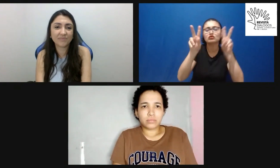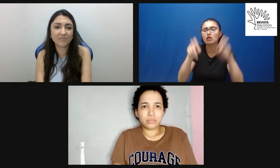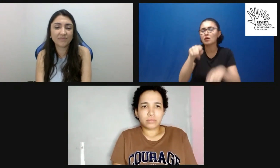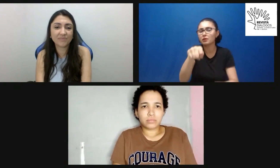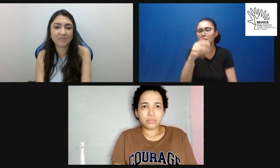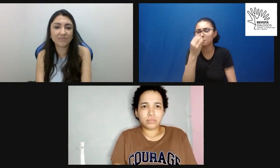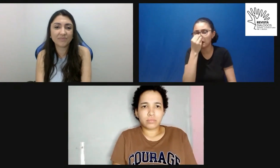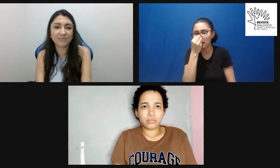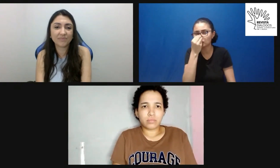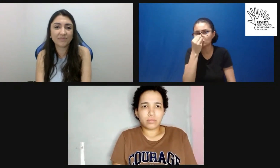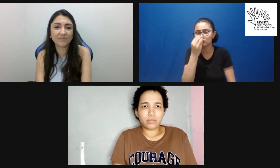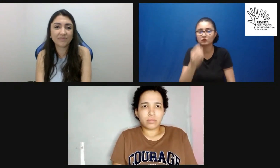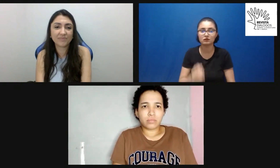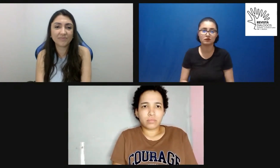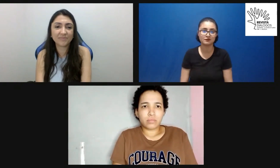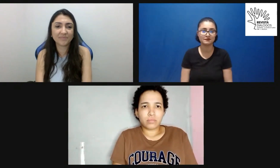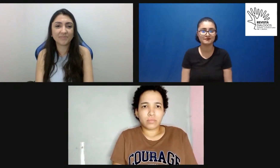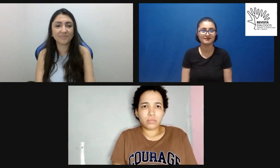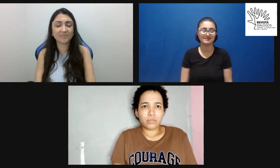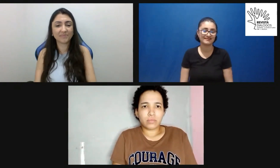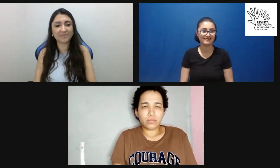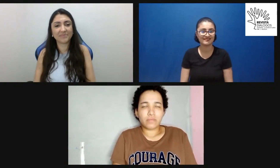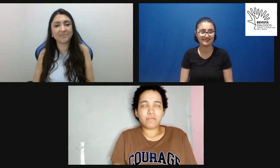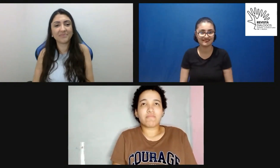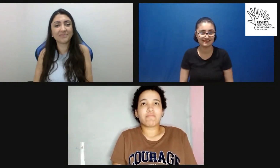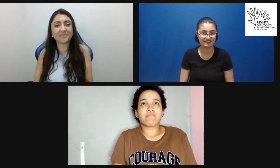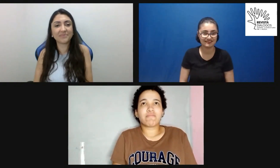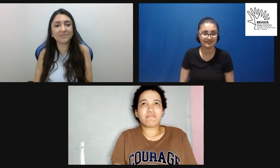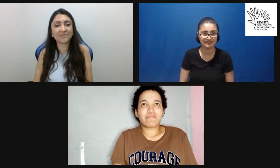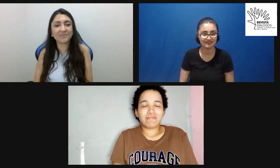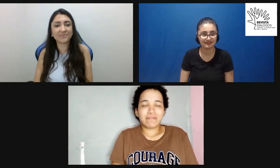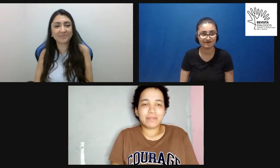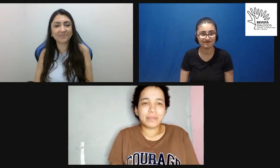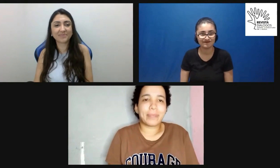dar sobre ser palhaço?